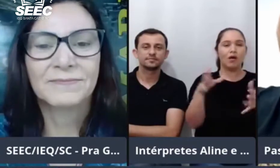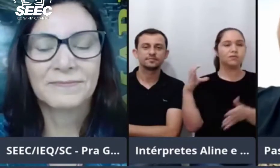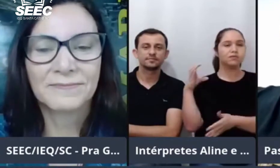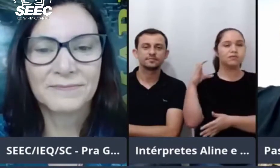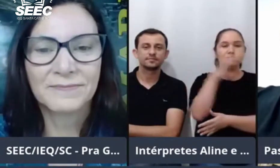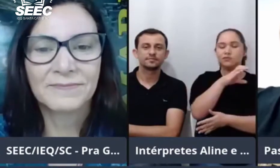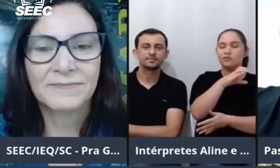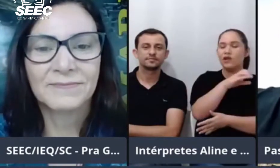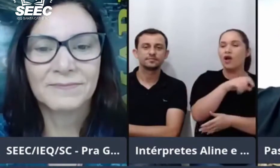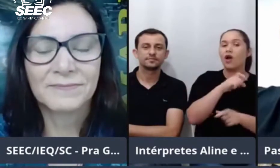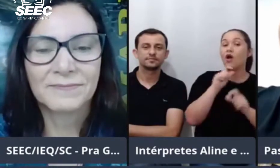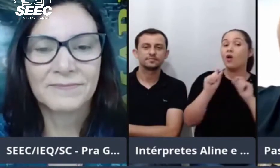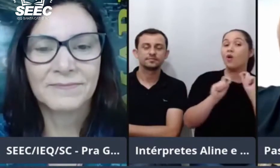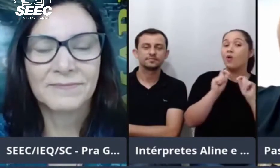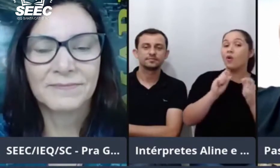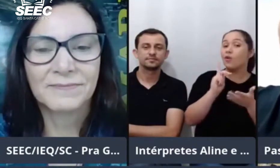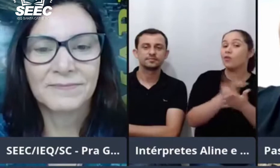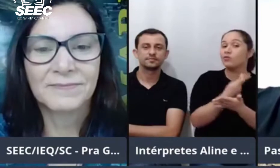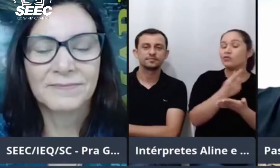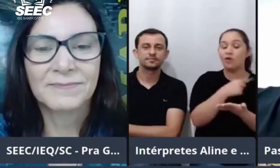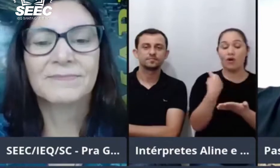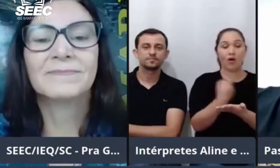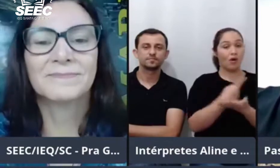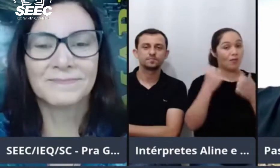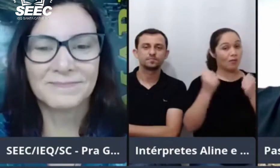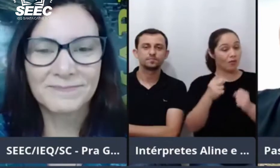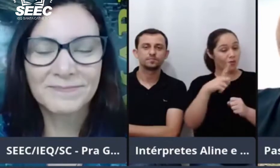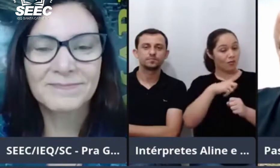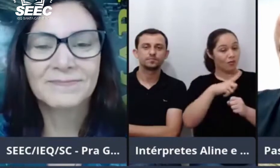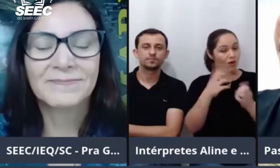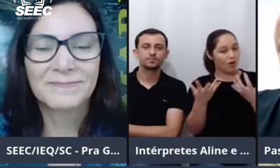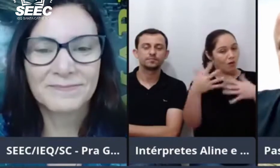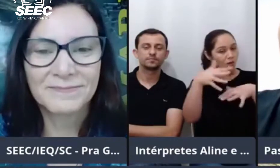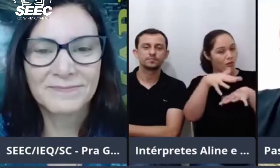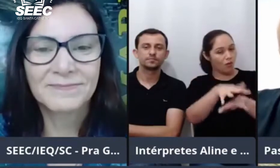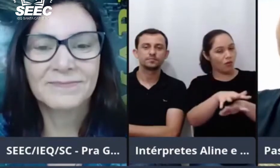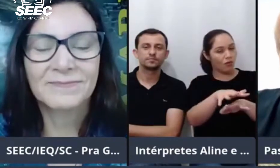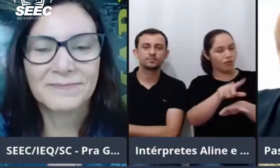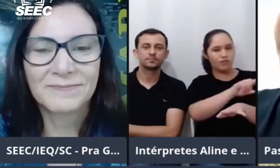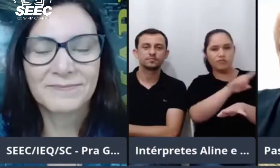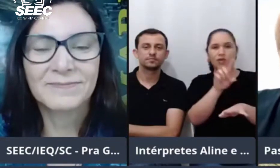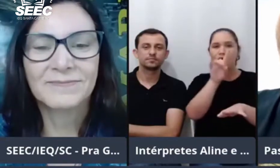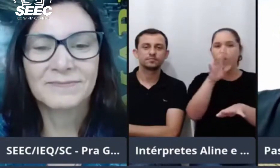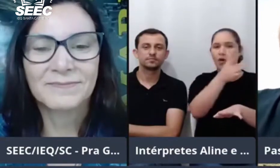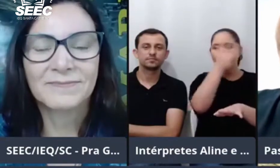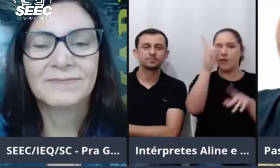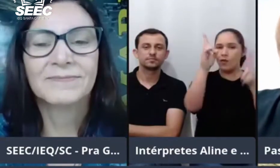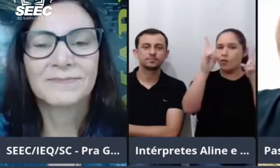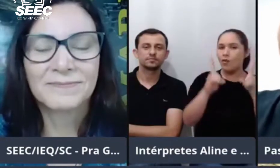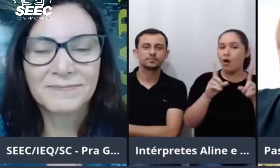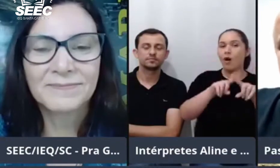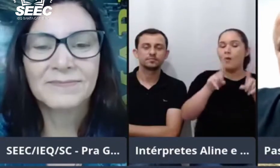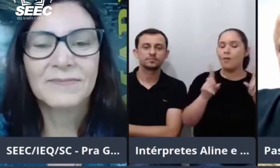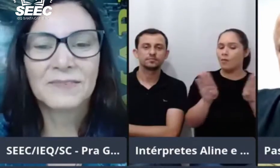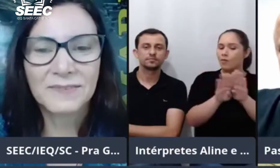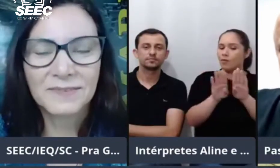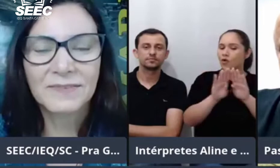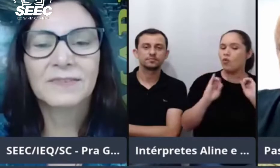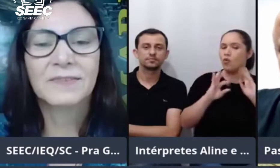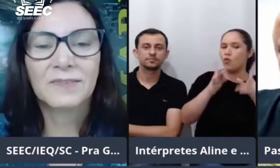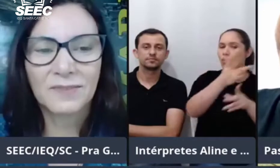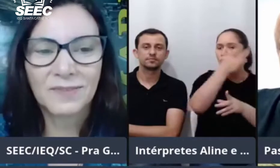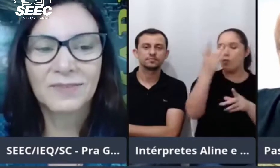possamos prolongar esse processo, né, e incluir não só os necessitados, não só os deficientes, né, mas todo aquele que precisa